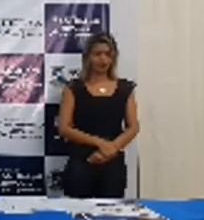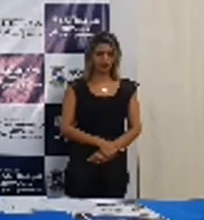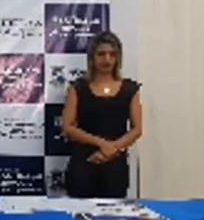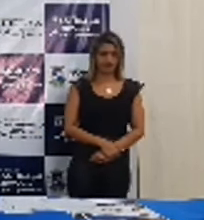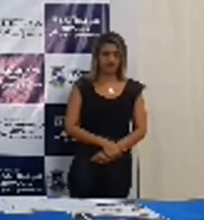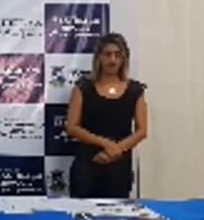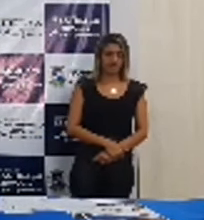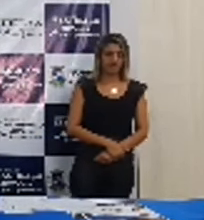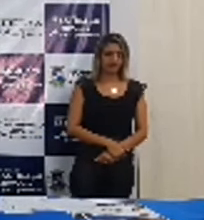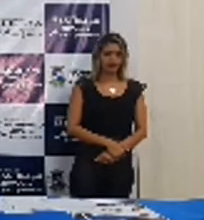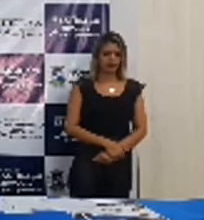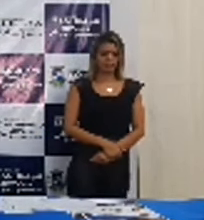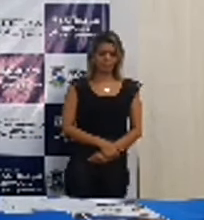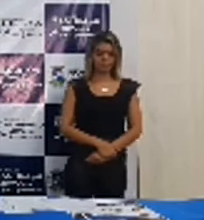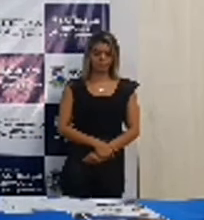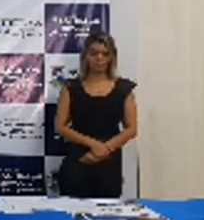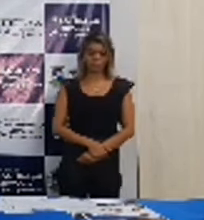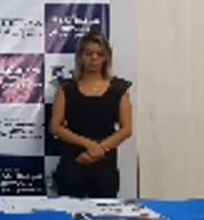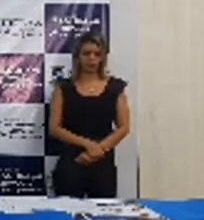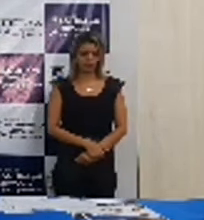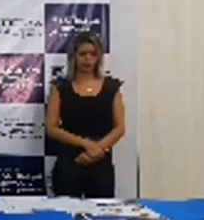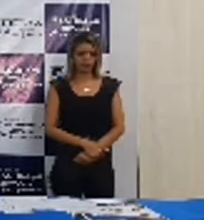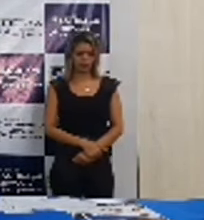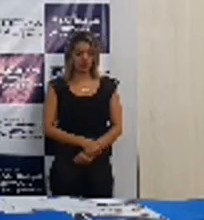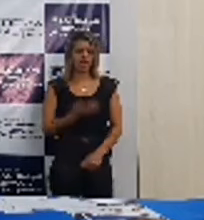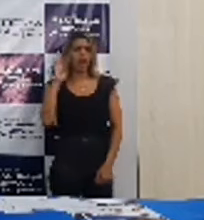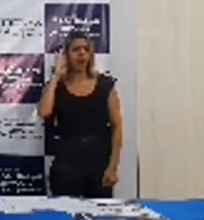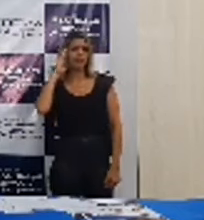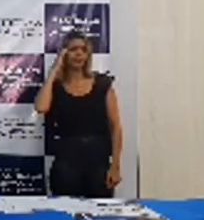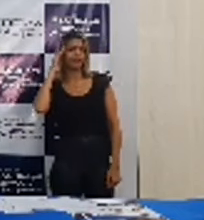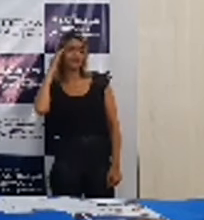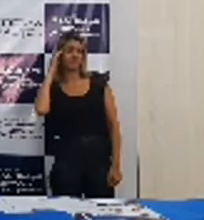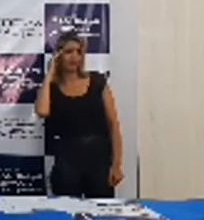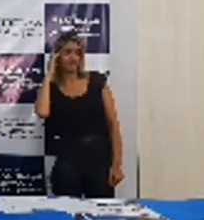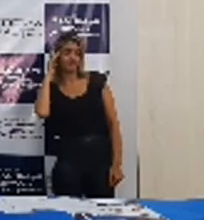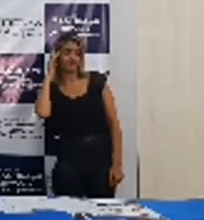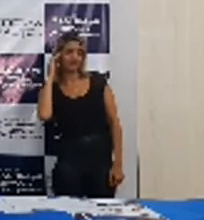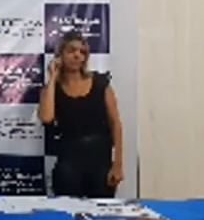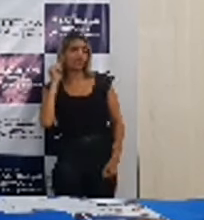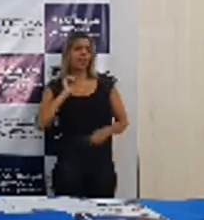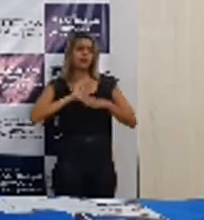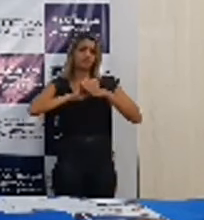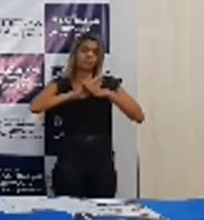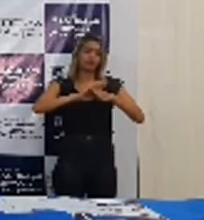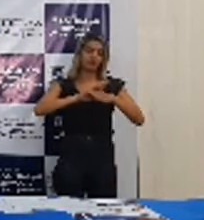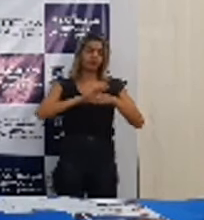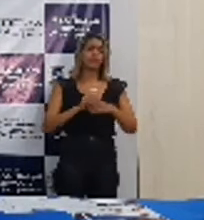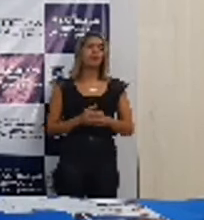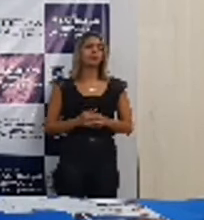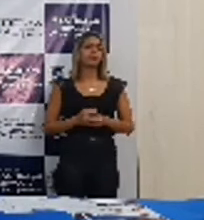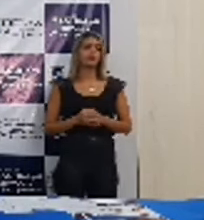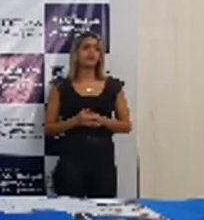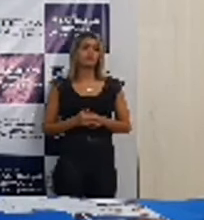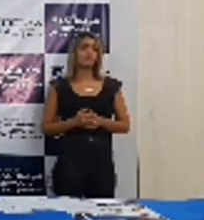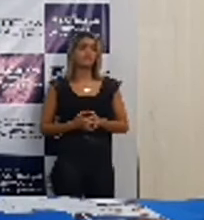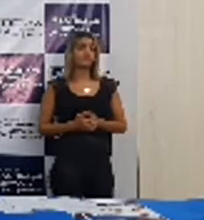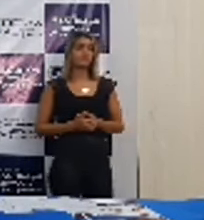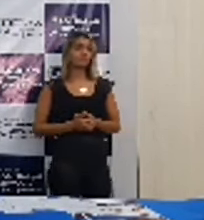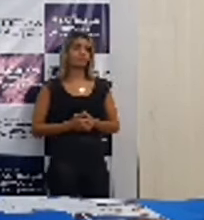pessoas. Então a forma que a gente entendeu, de acordo com a reunião, foi proposta uma